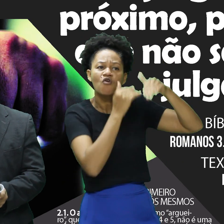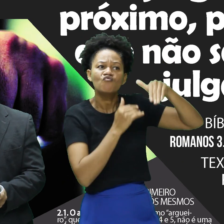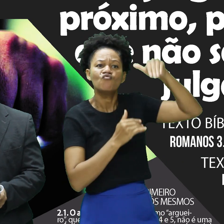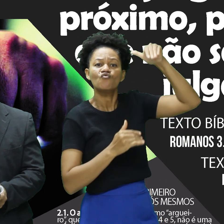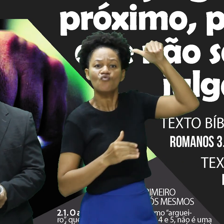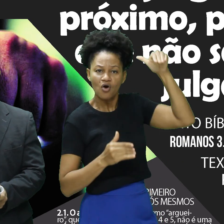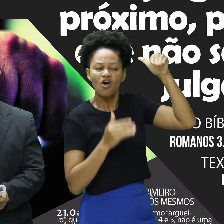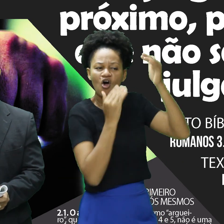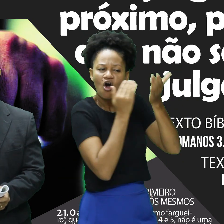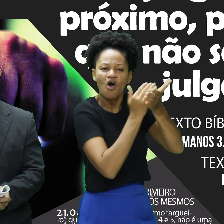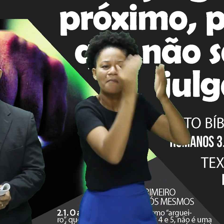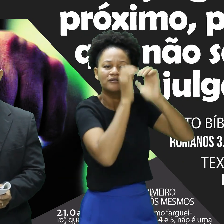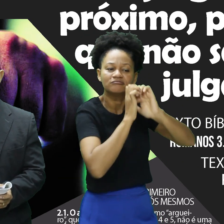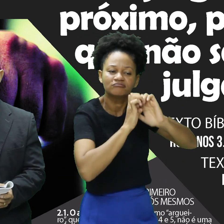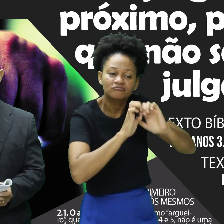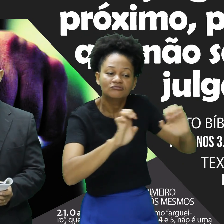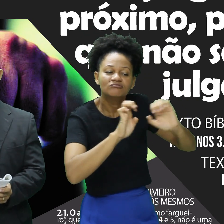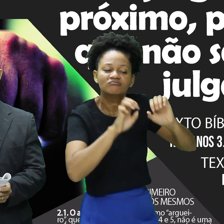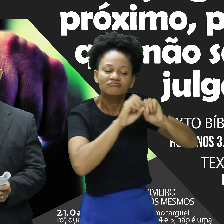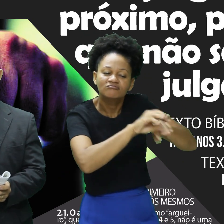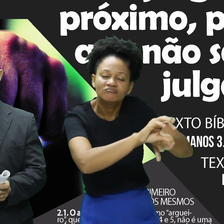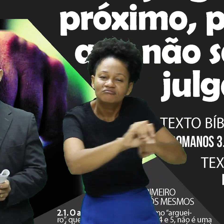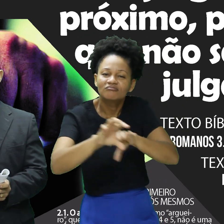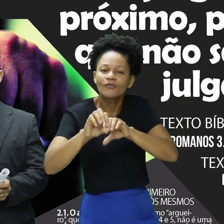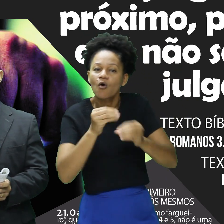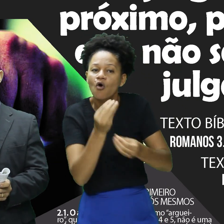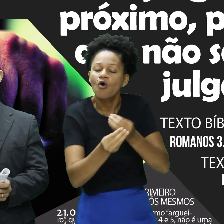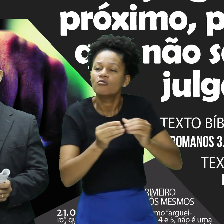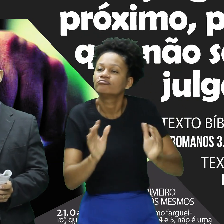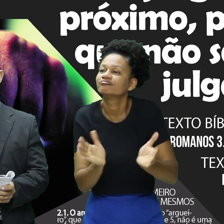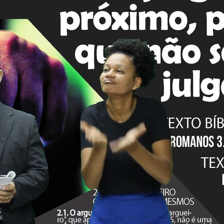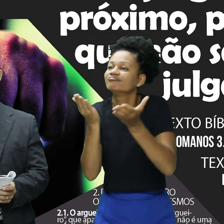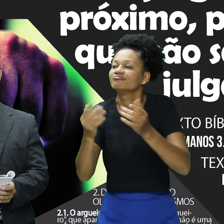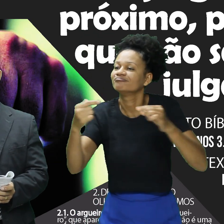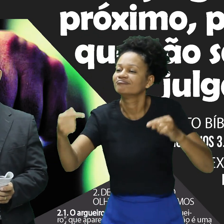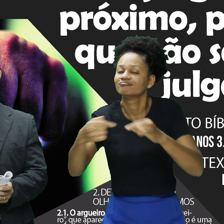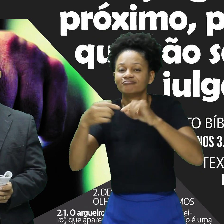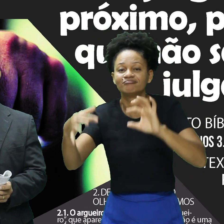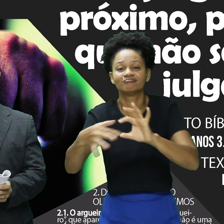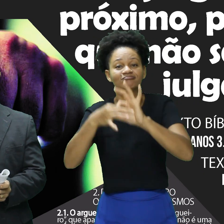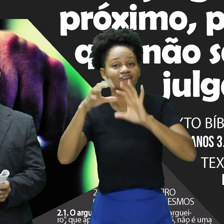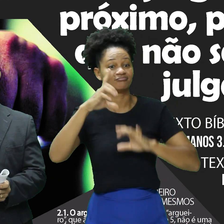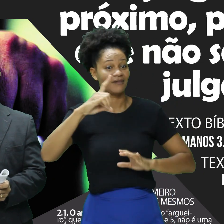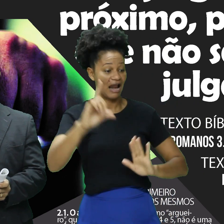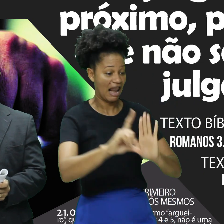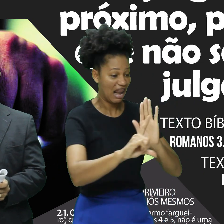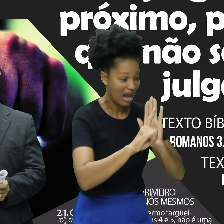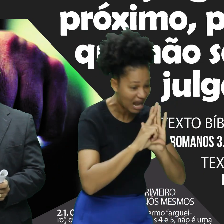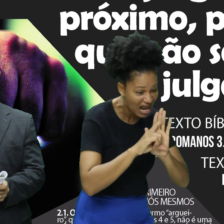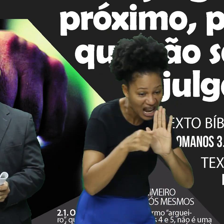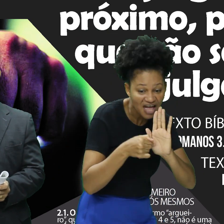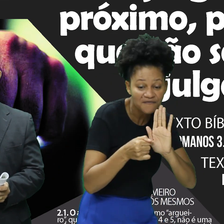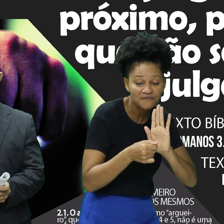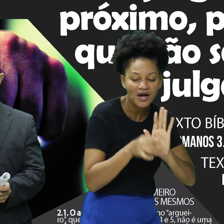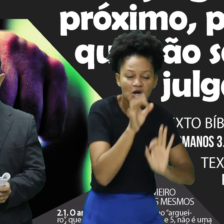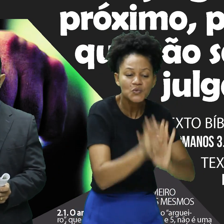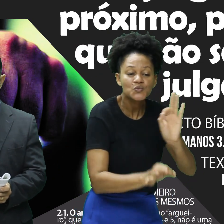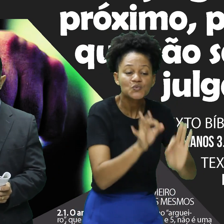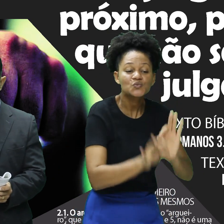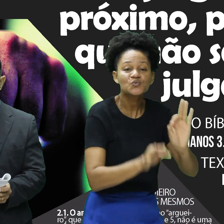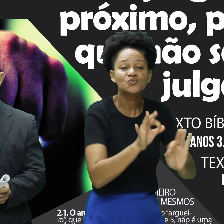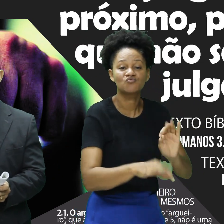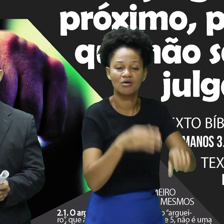a Deus. E a lei vai dizer que a sua prática está errada, ela vai julgar a sua prática. Mas